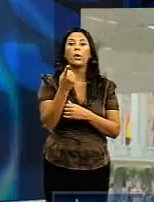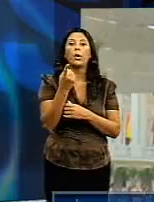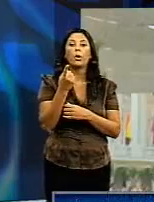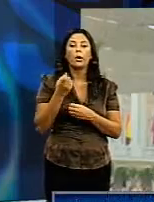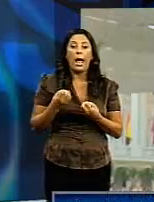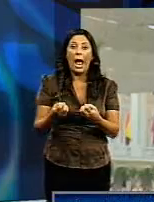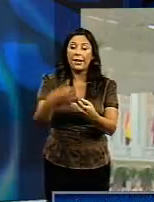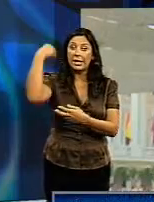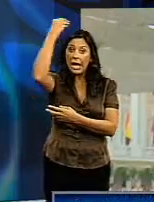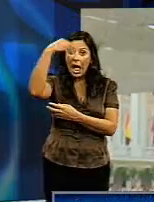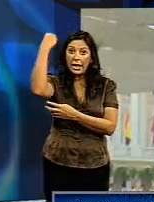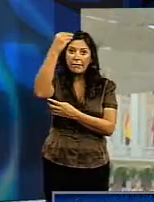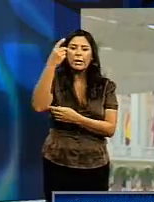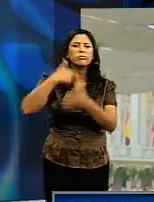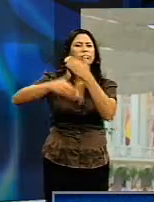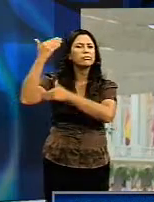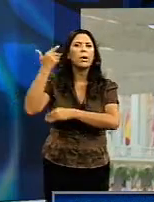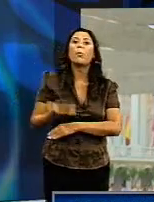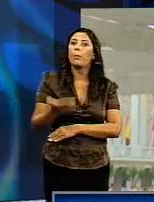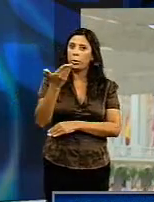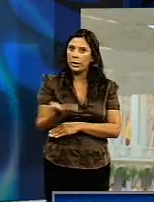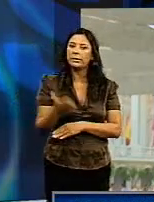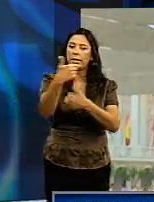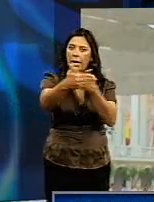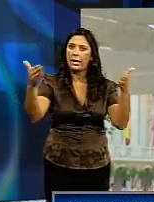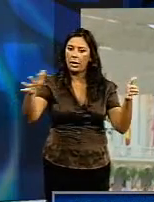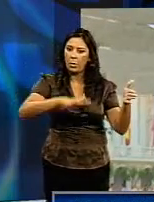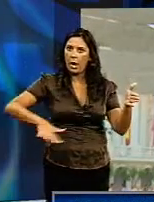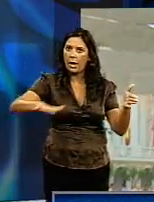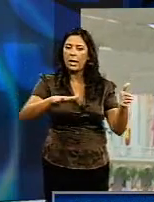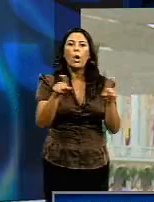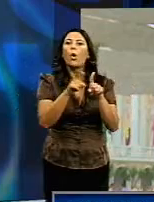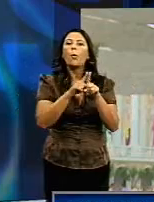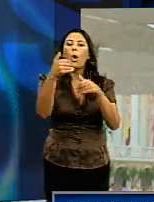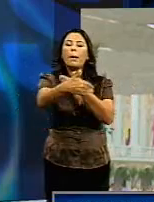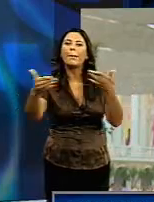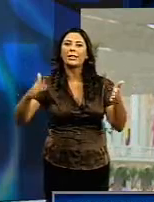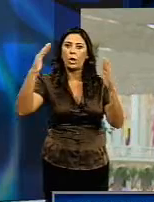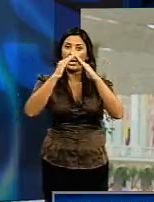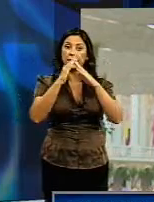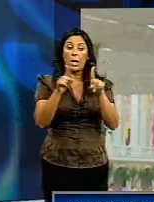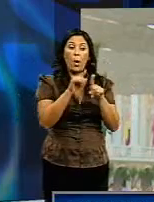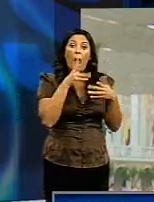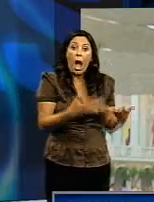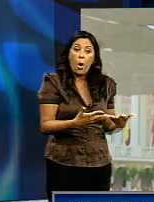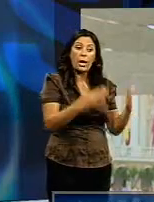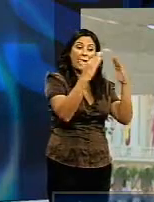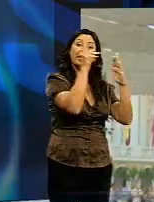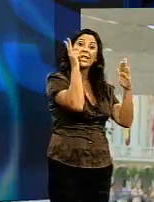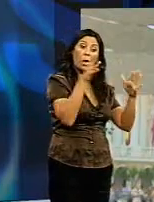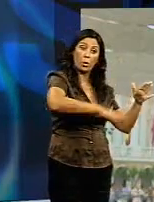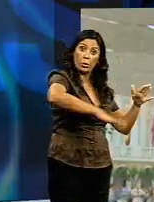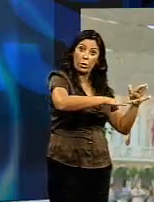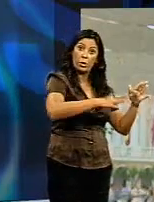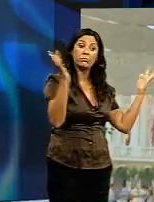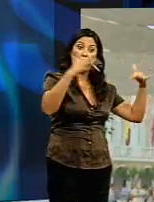árabe era muy importante porque era el patio de la casa, lo que hoy es el salón de las casas, entonces era